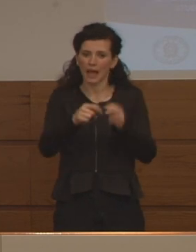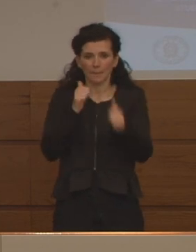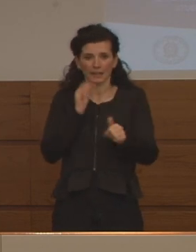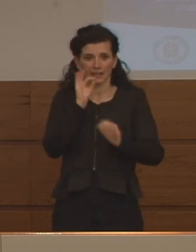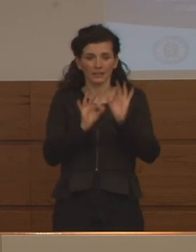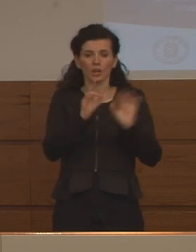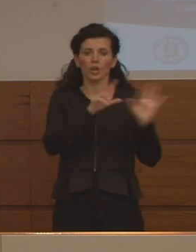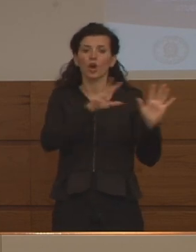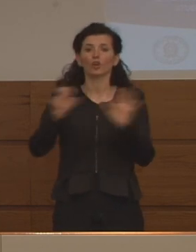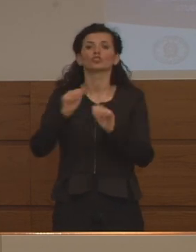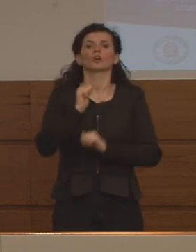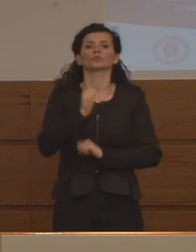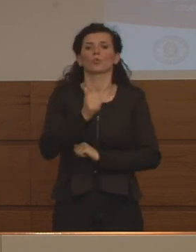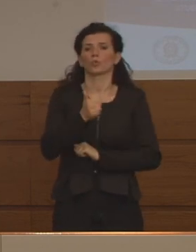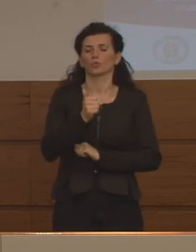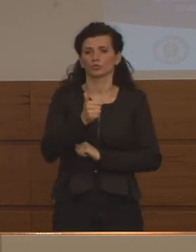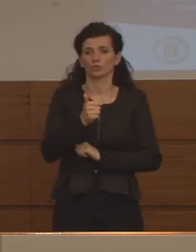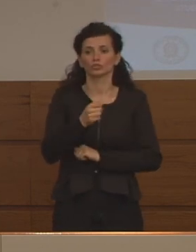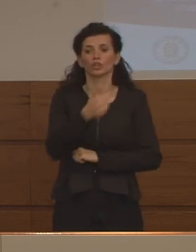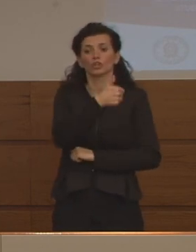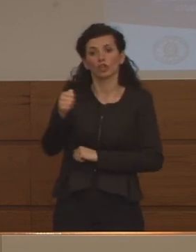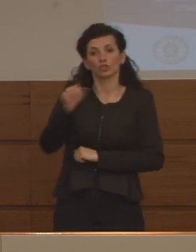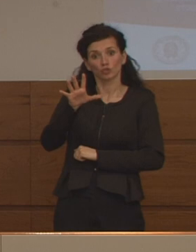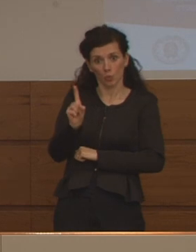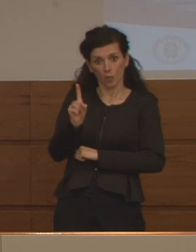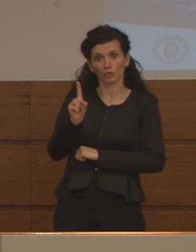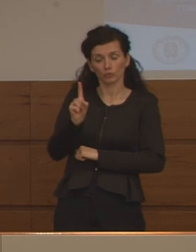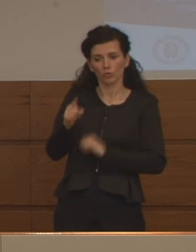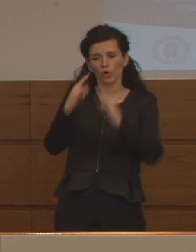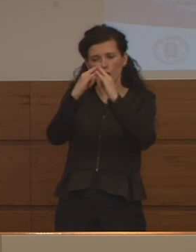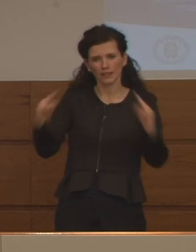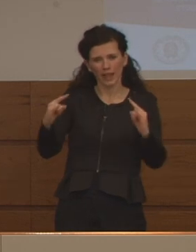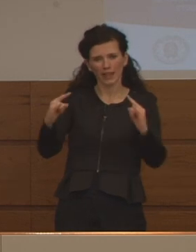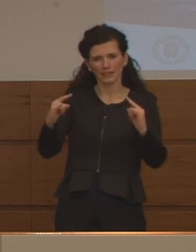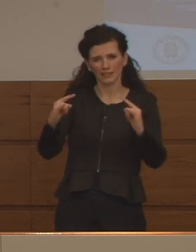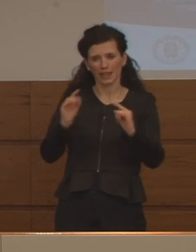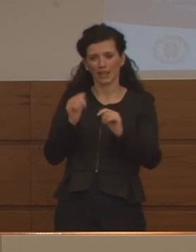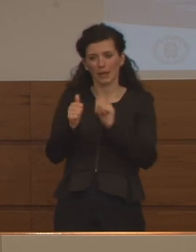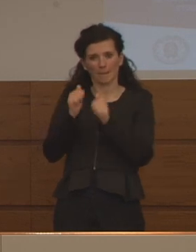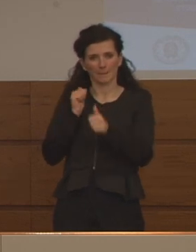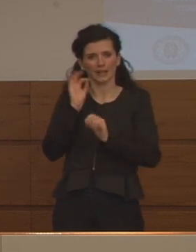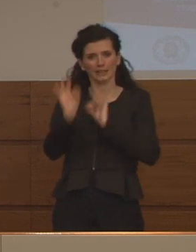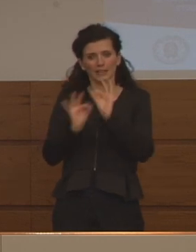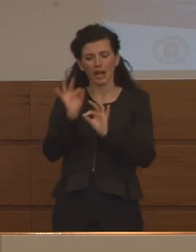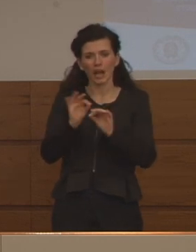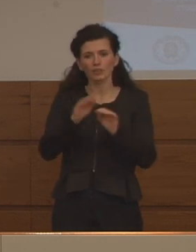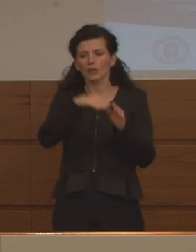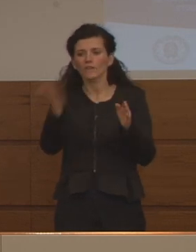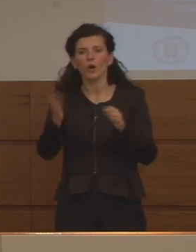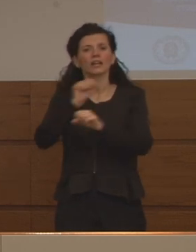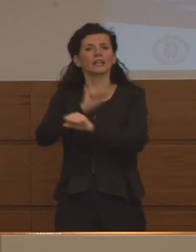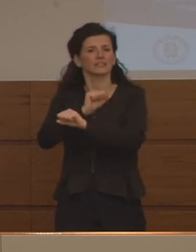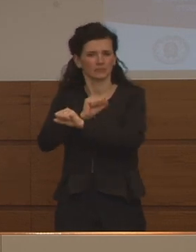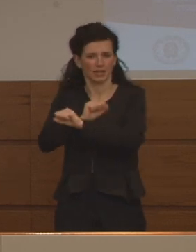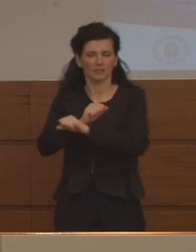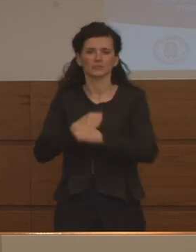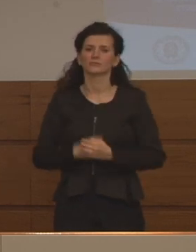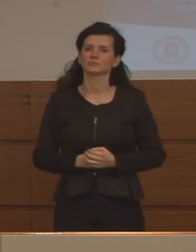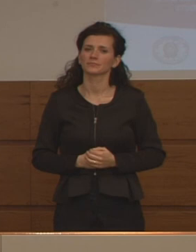811 e 151 sono le tende di pre triage nei negli istituti penitenziari